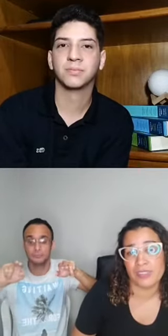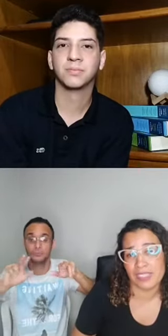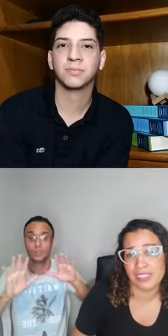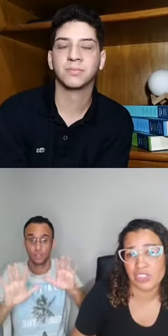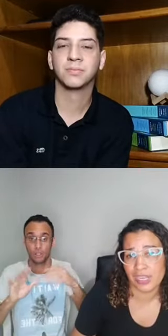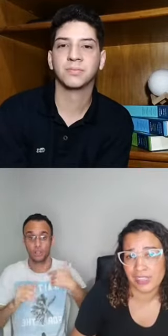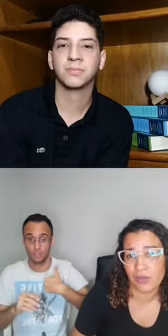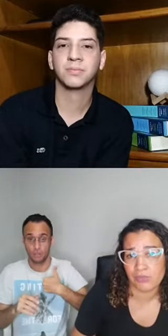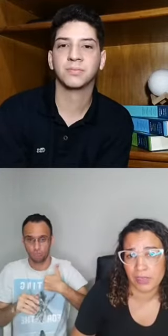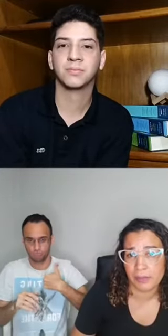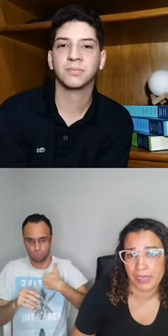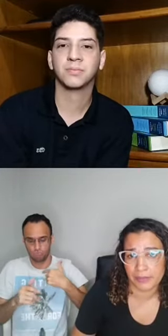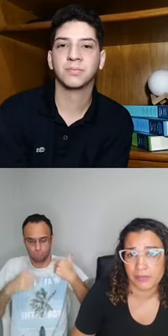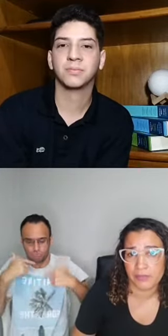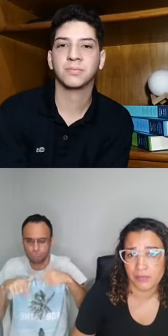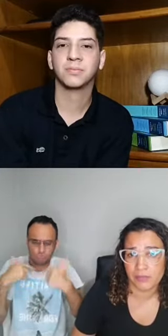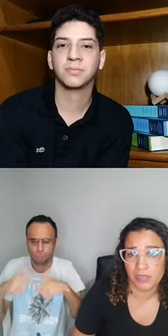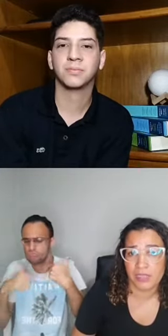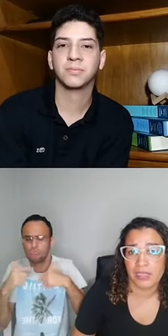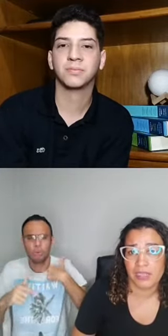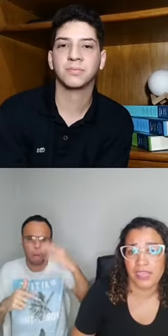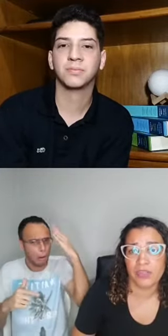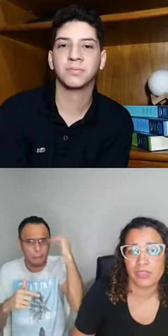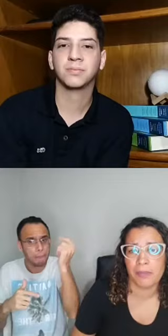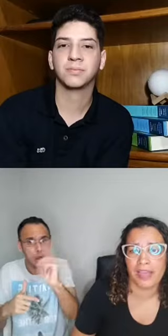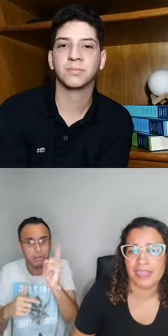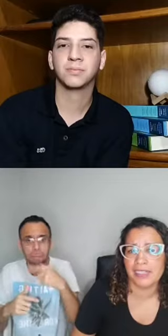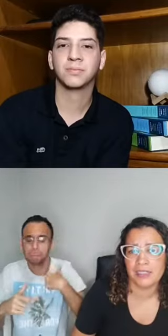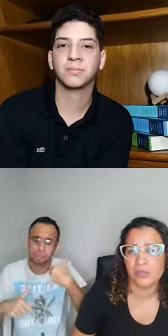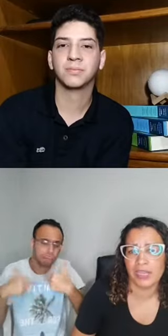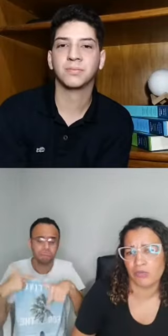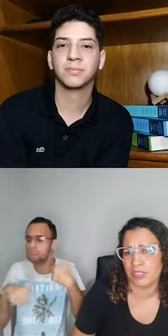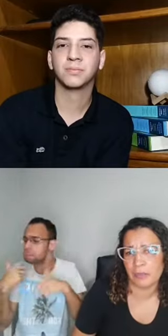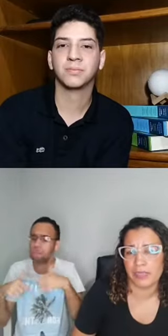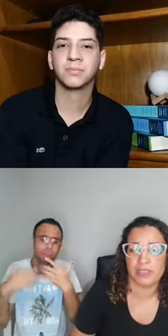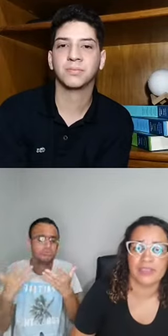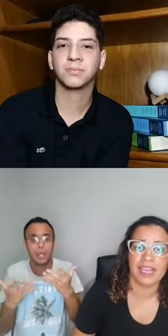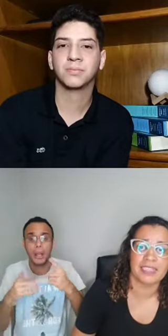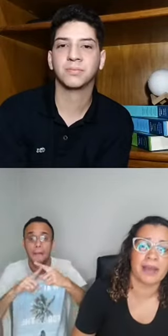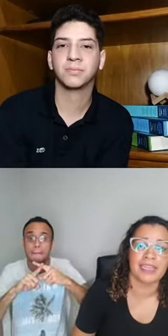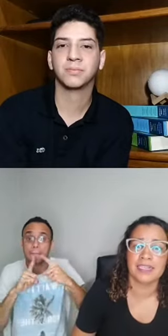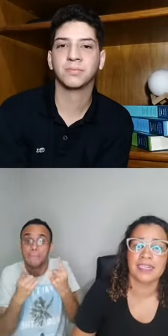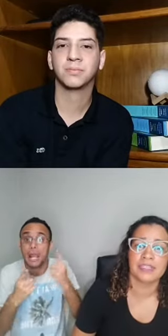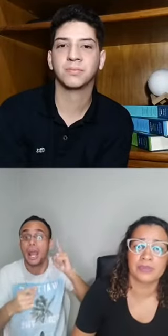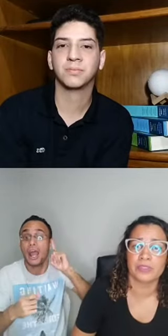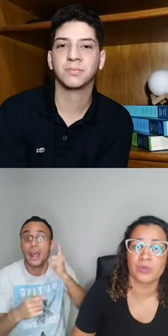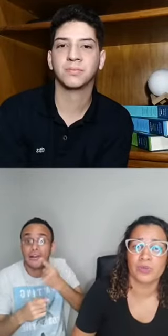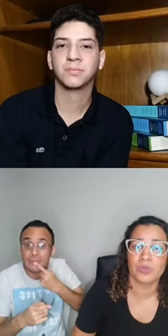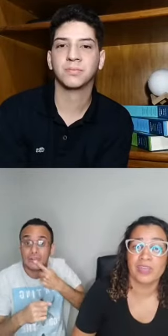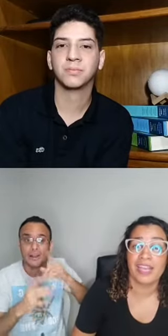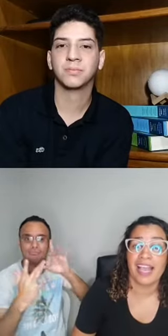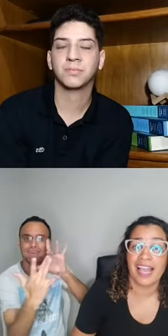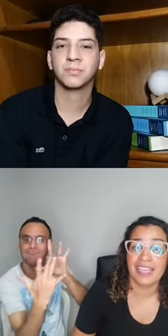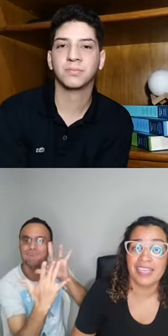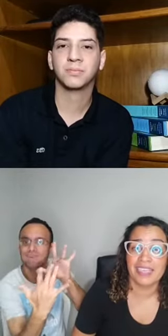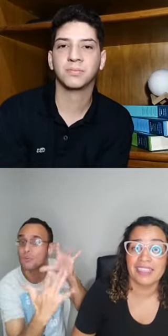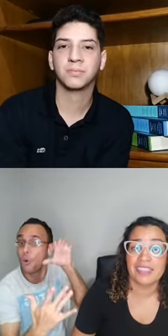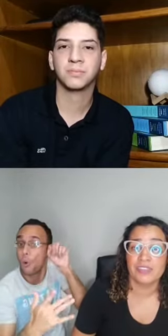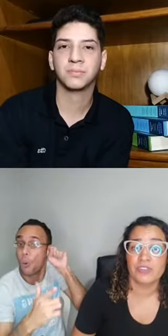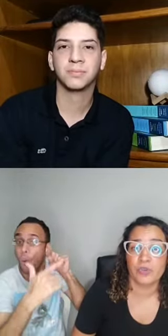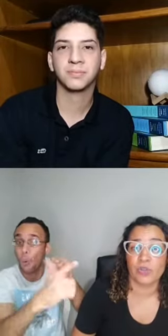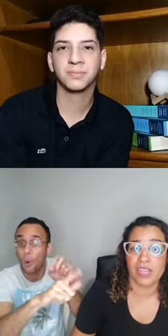vai na consciência de cada um também. Né? E eu trabalhando, né? Eu não sabia, eu tava lá trabalhando, tudo.